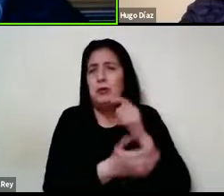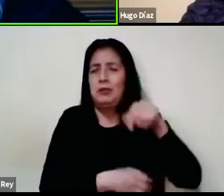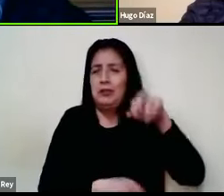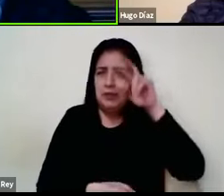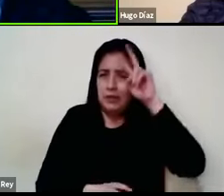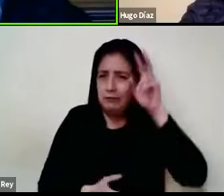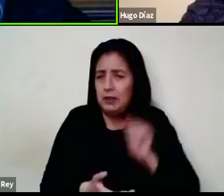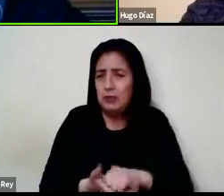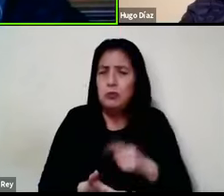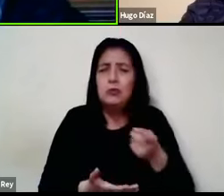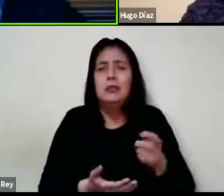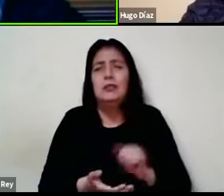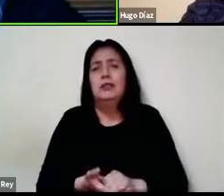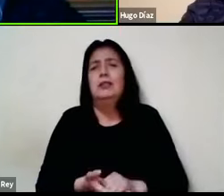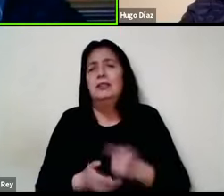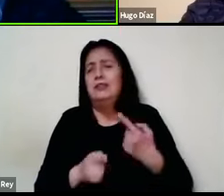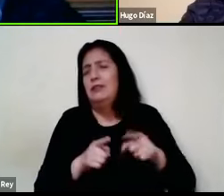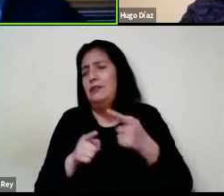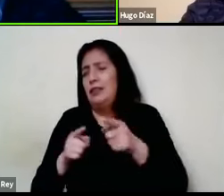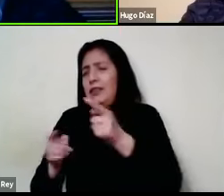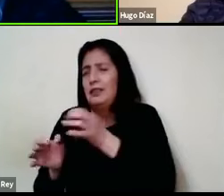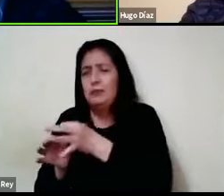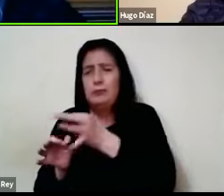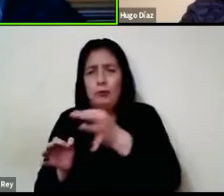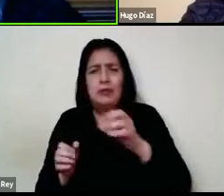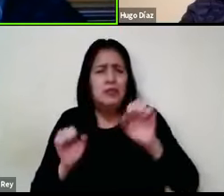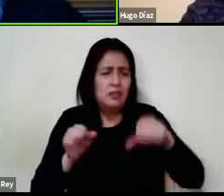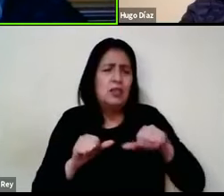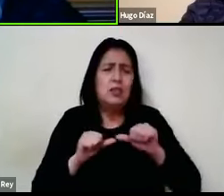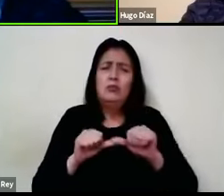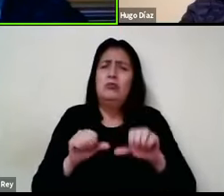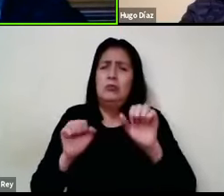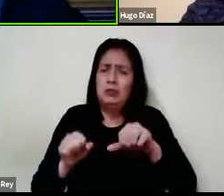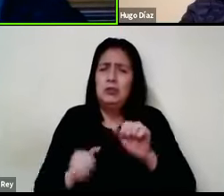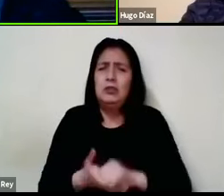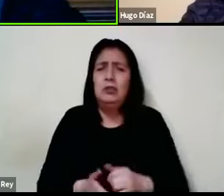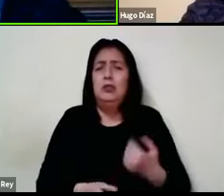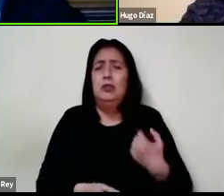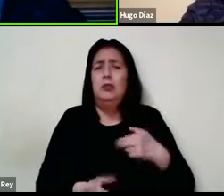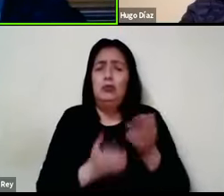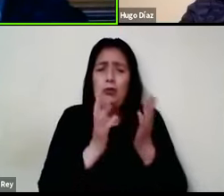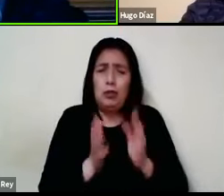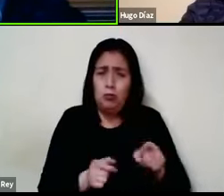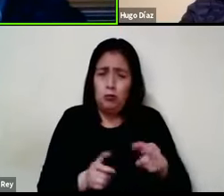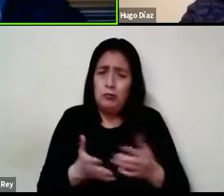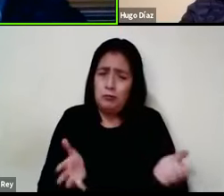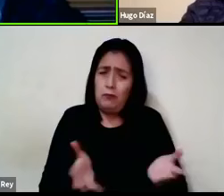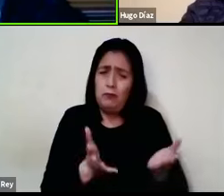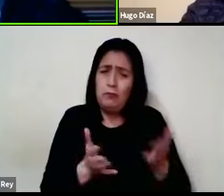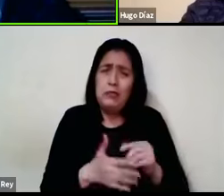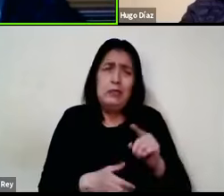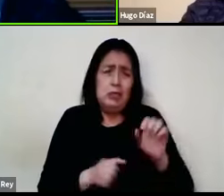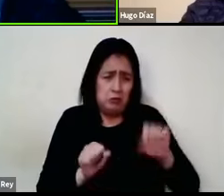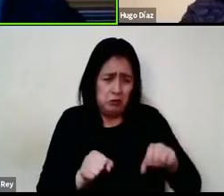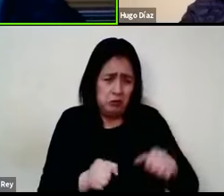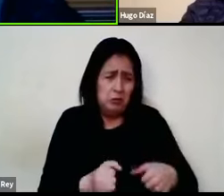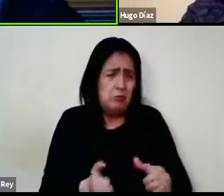Perú, en diferentes regiones, y hay que seguir, o sea. Así como nuestros alumnos debemos fomentar el miedo al error,